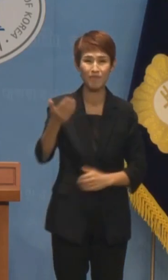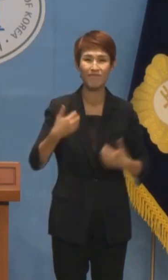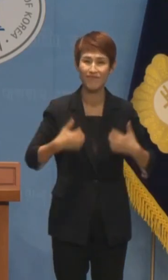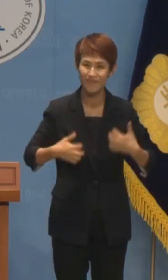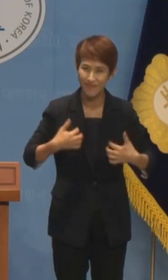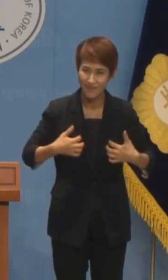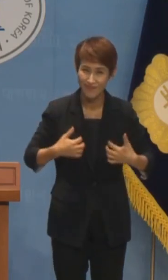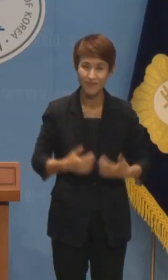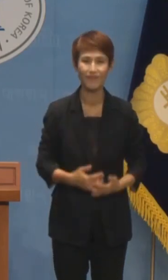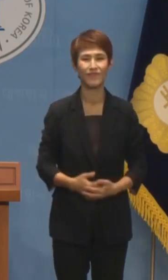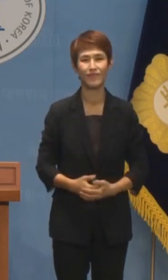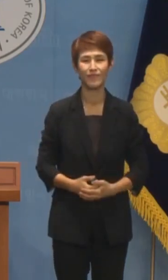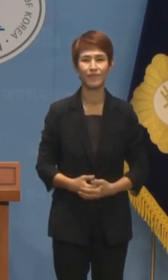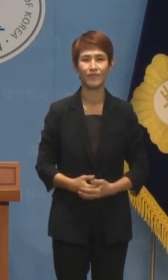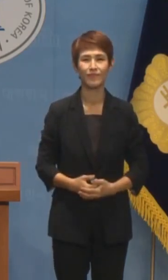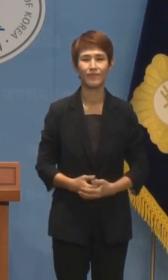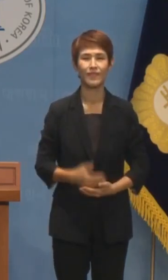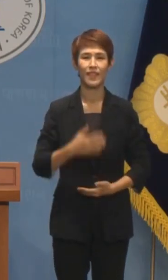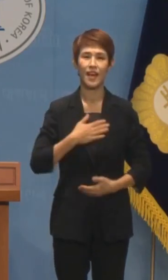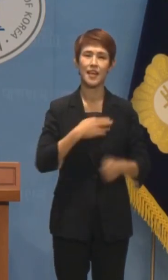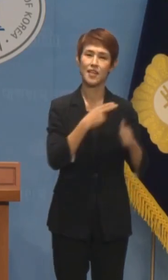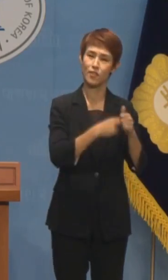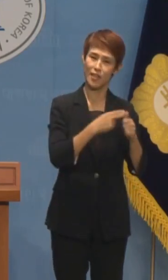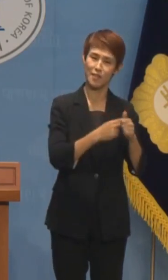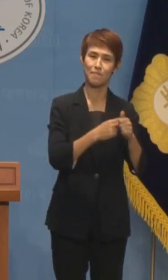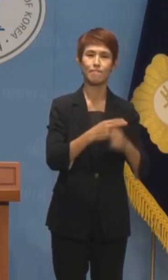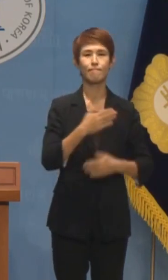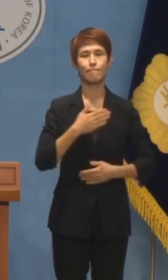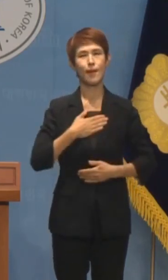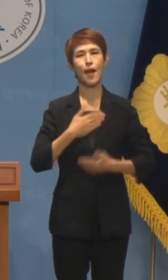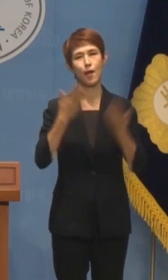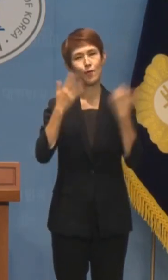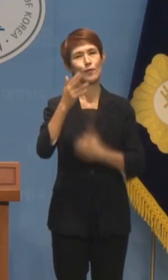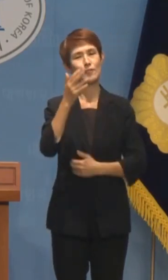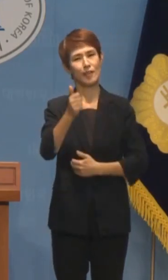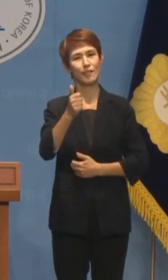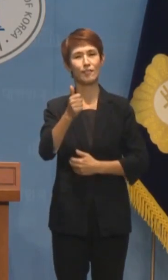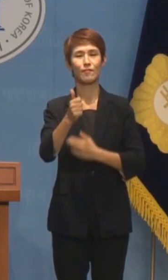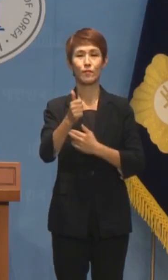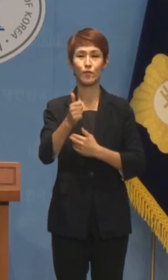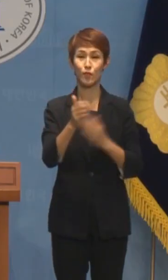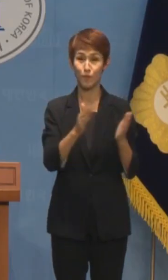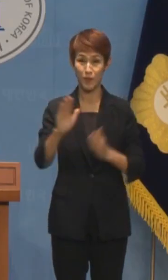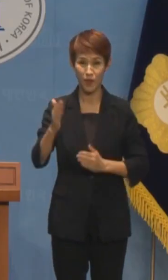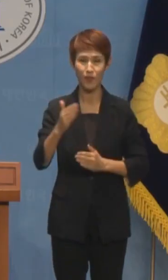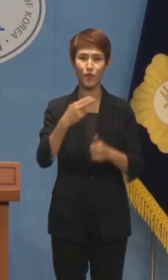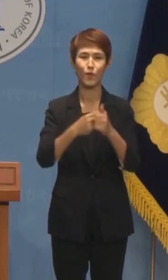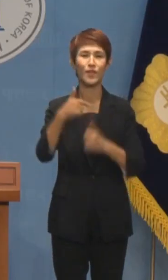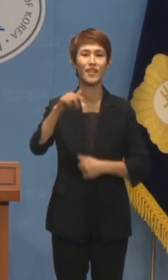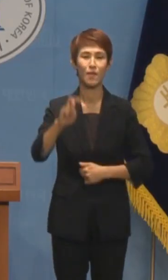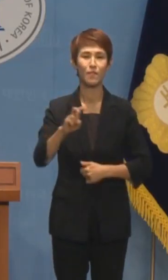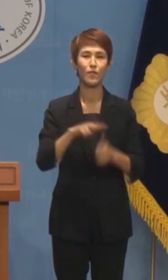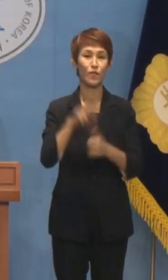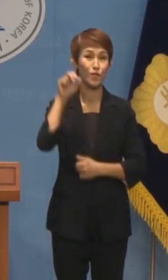반갑습니다. 나의 선생님, 우리 교장쌤, 준비된 교육감 서울교육감 예비후보